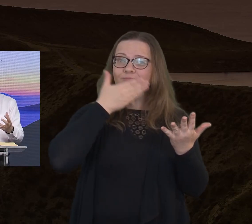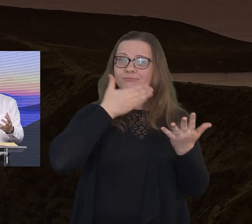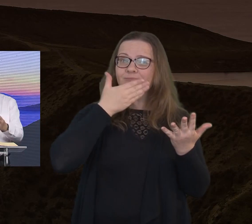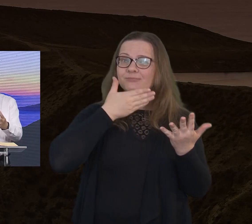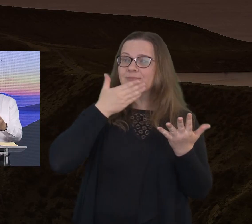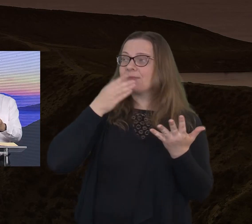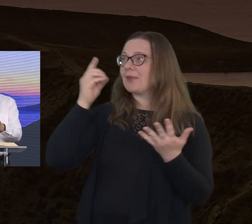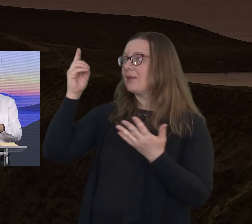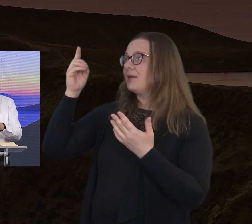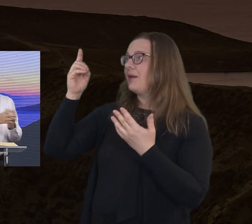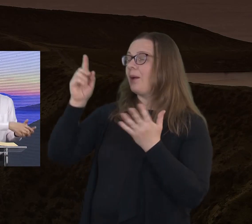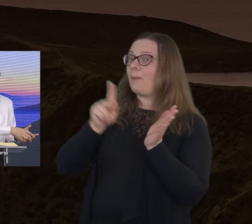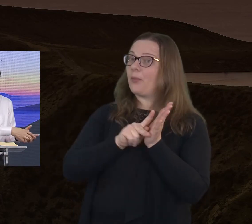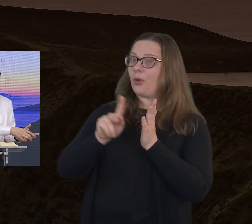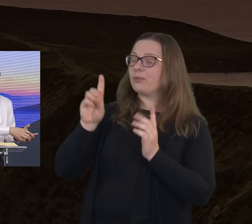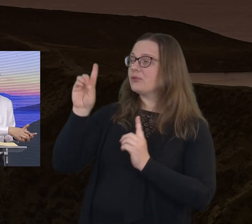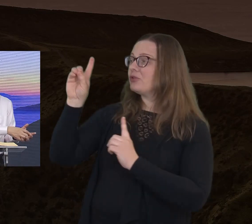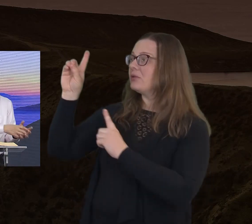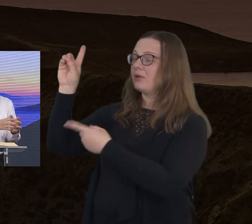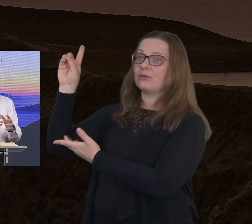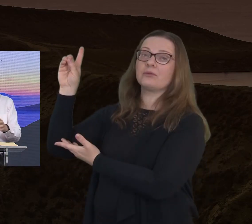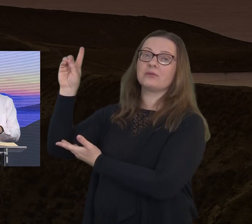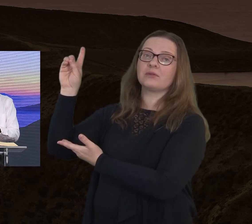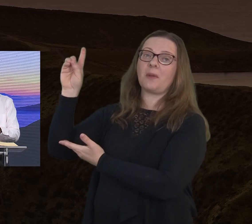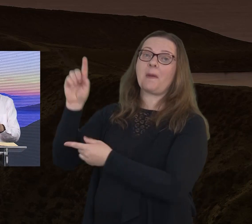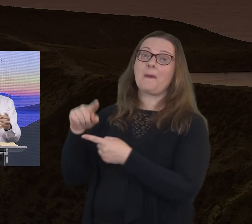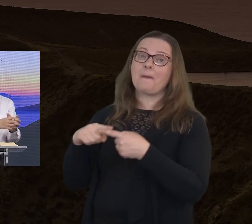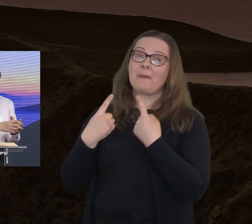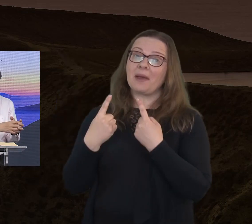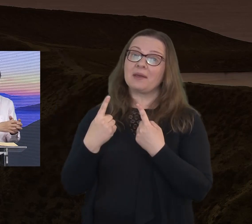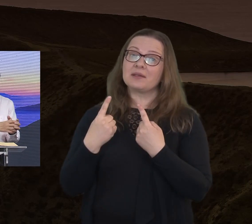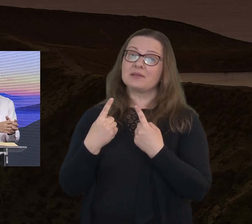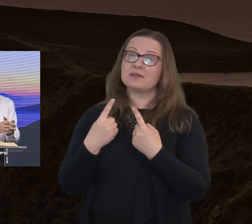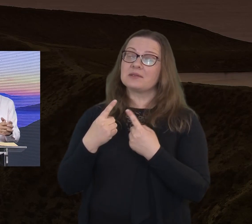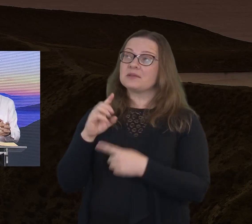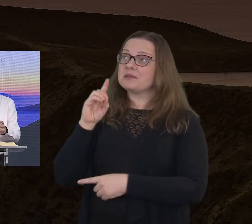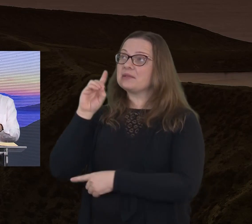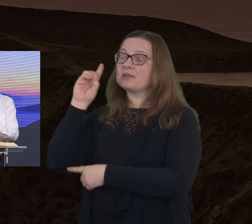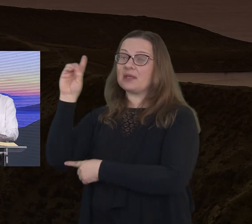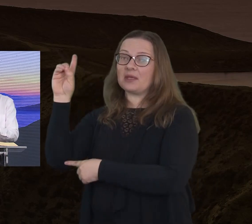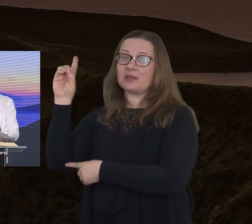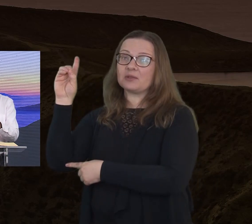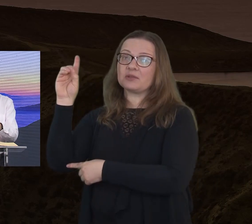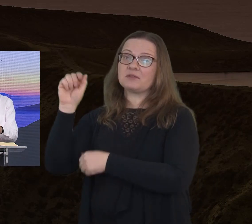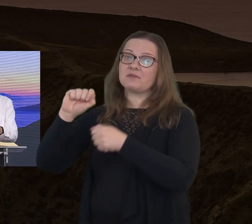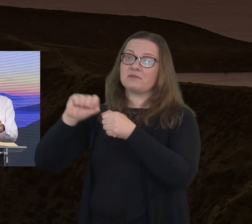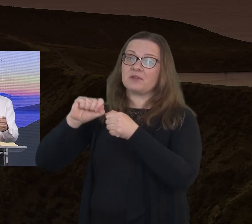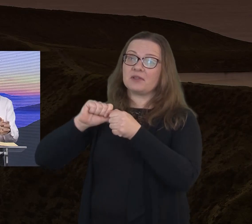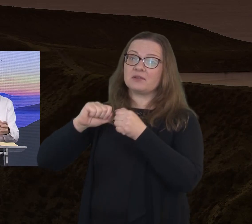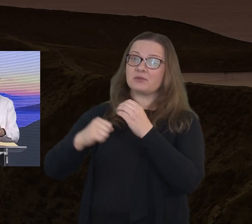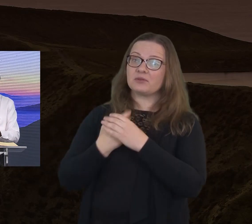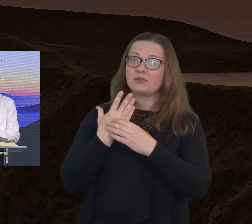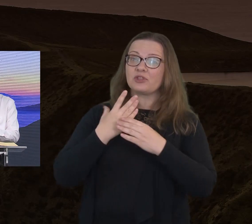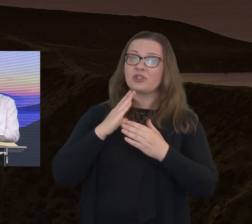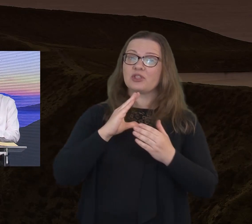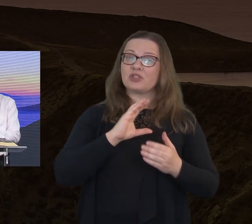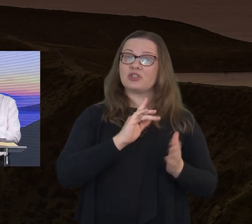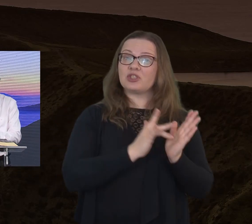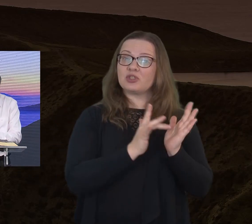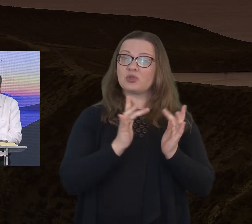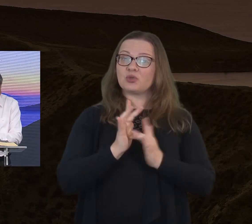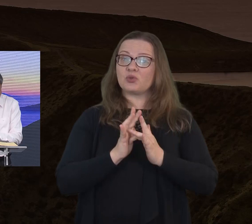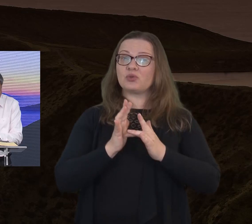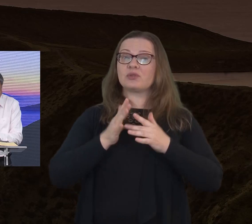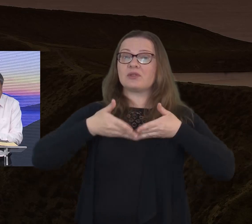mas Deus deu um corpo para Jesus. E esse corpo, né, em grego é soma. Então